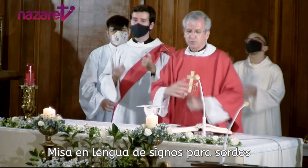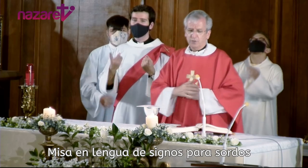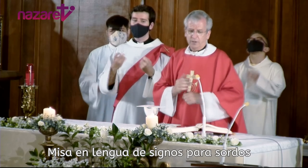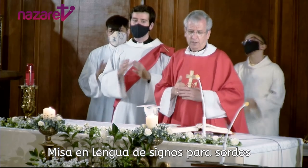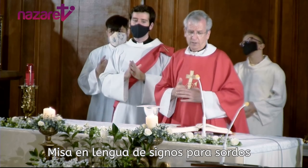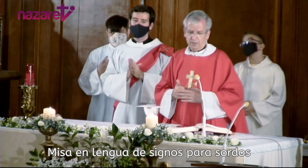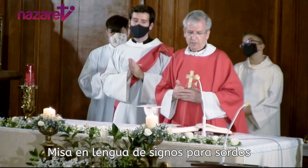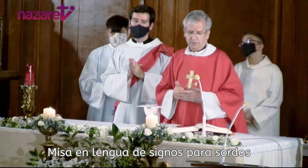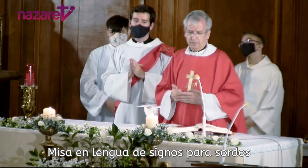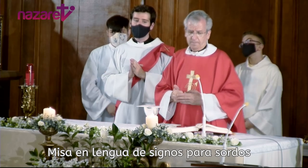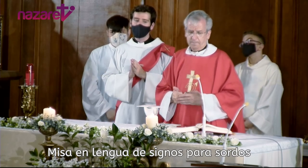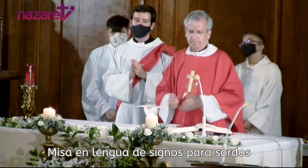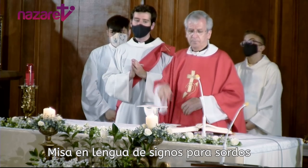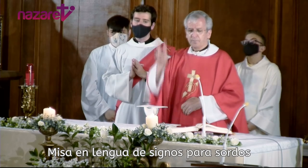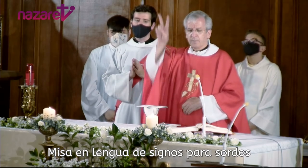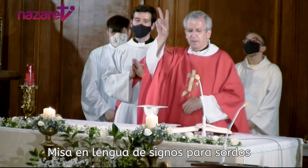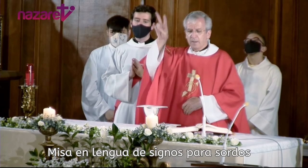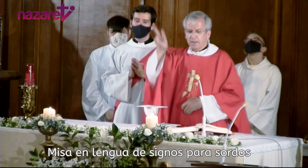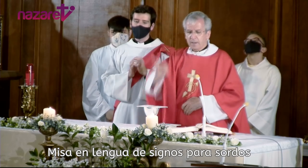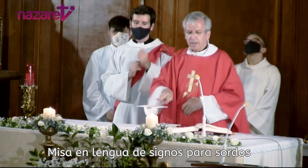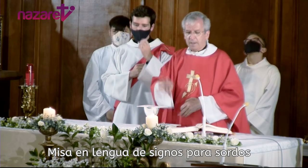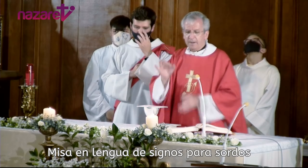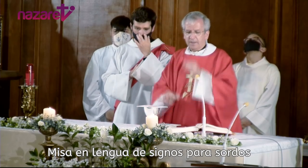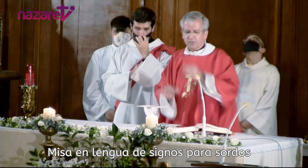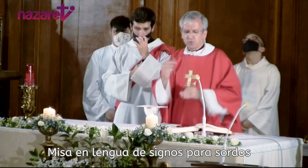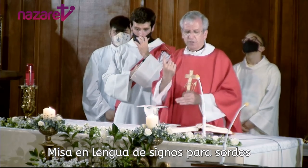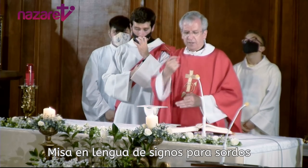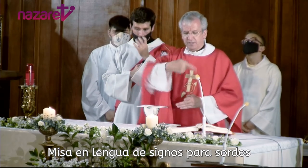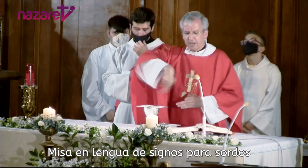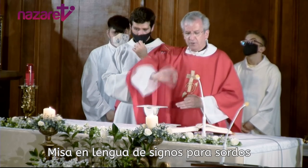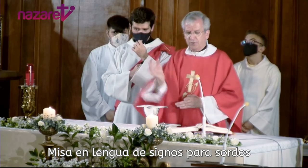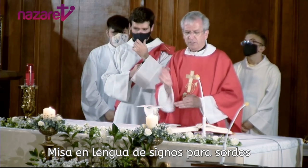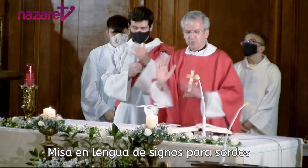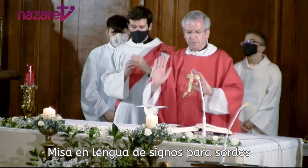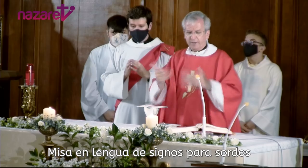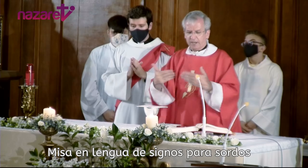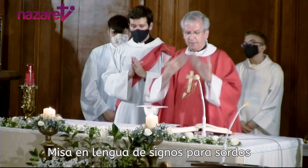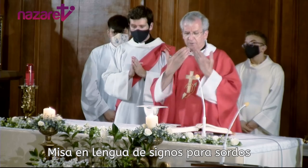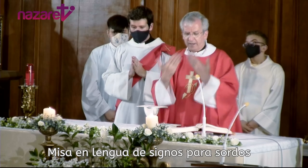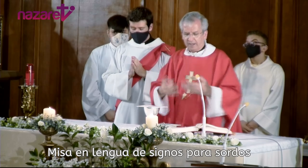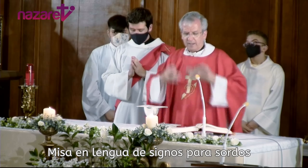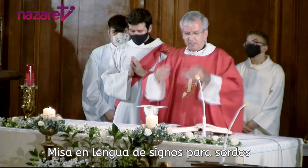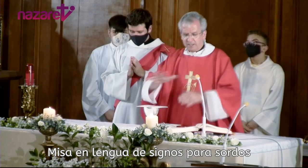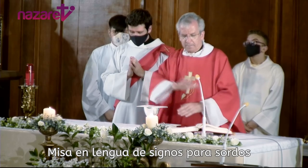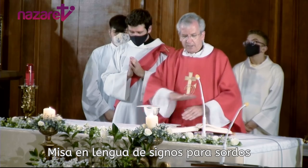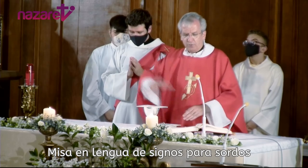y necesario. En verdad es justo y necesario. Es nuestro deber y salvación darte gracias siempre y en todo